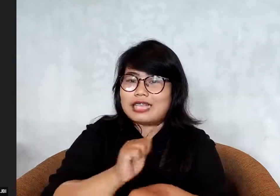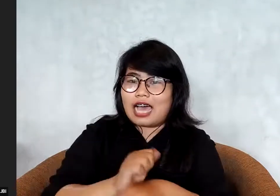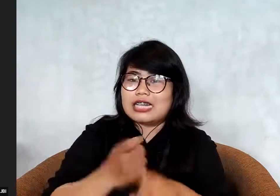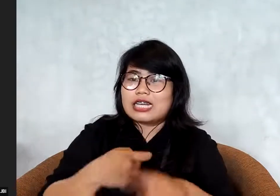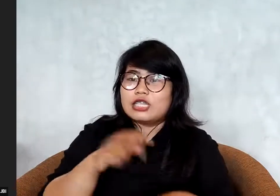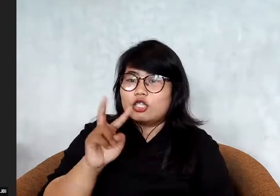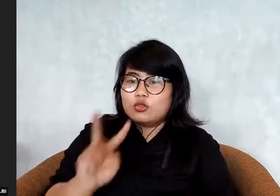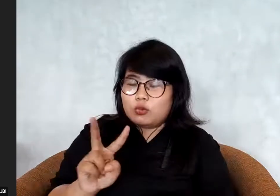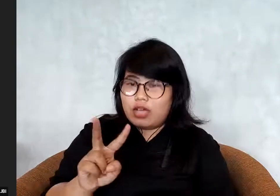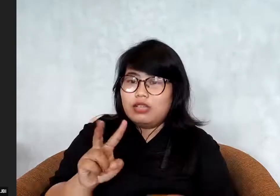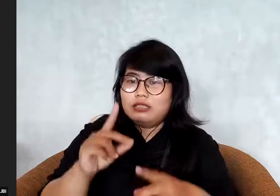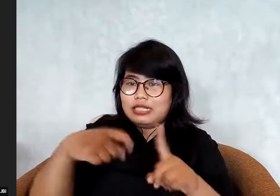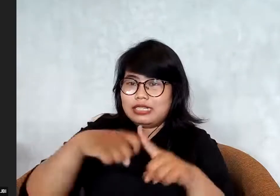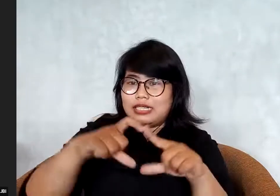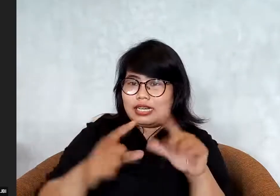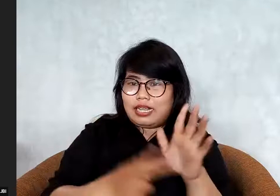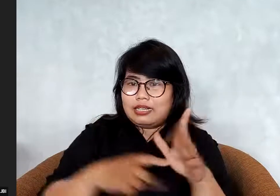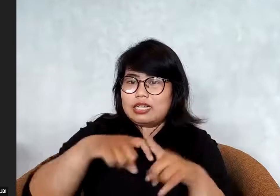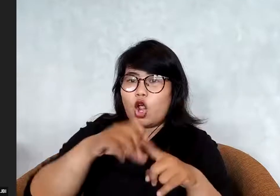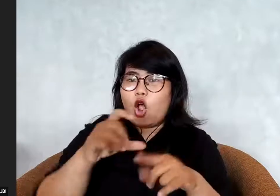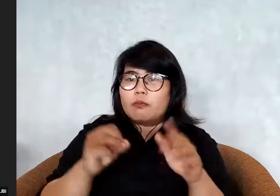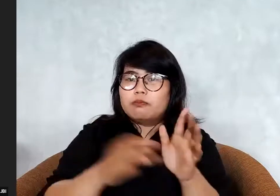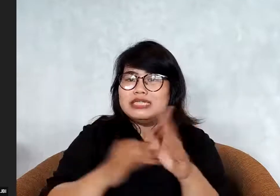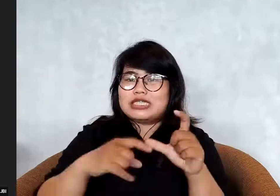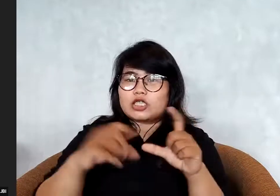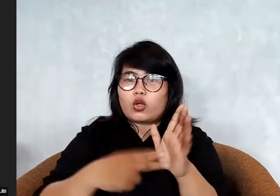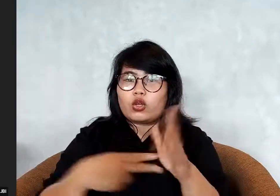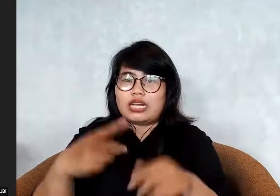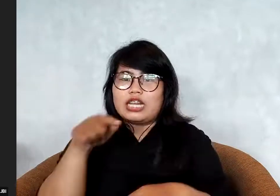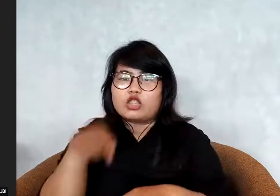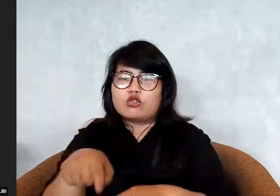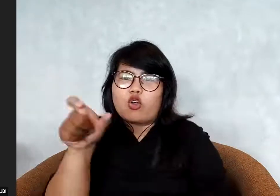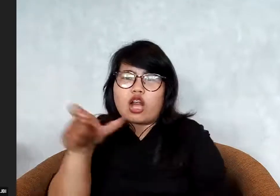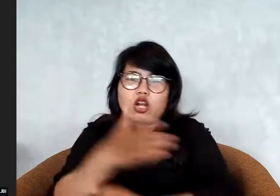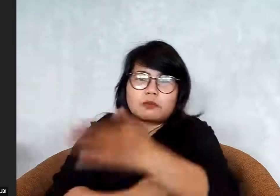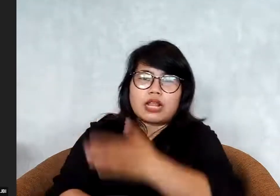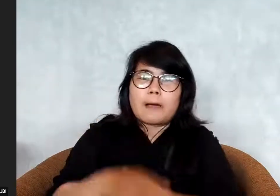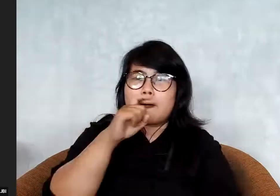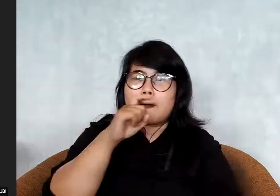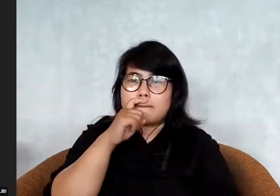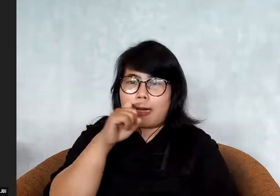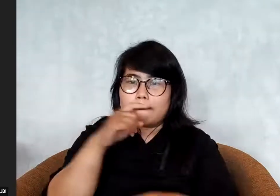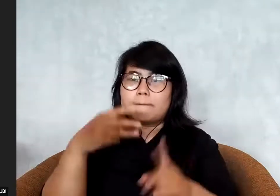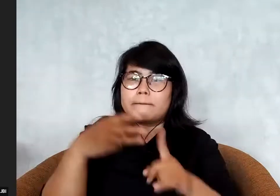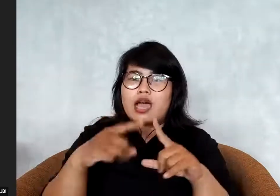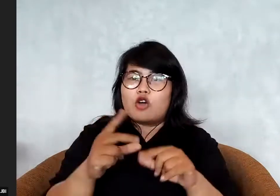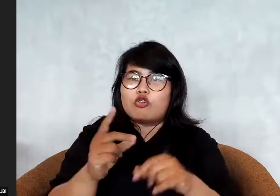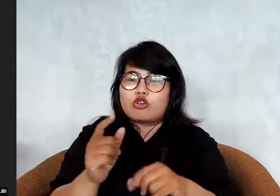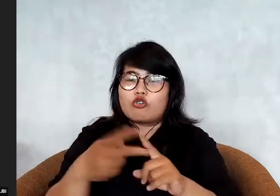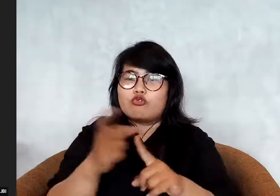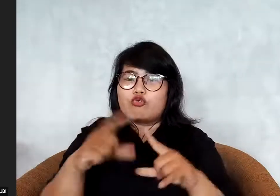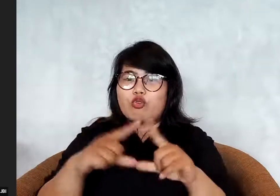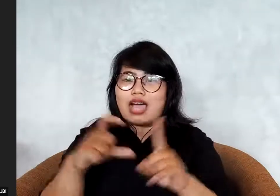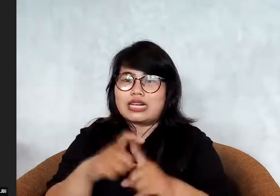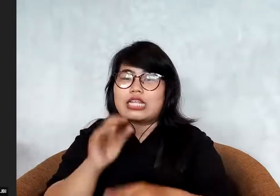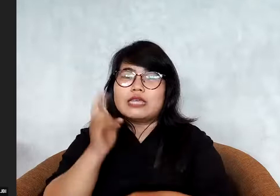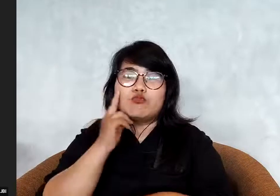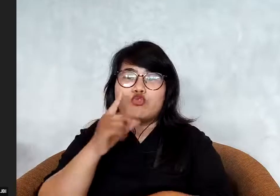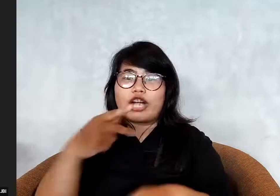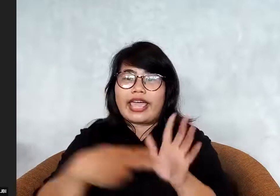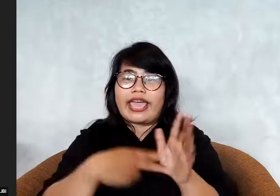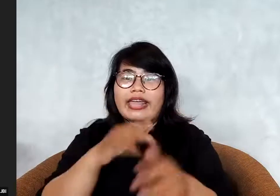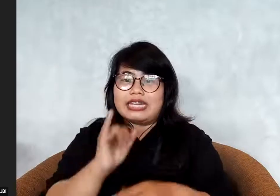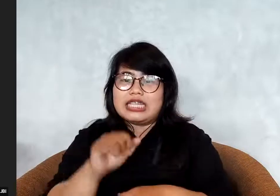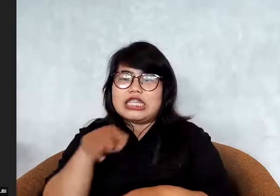komisioner yang juga adalah penyandang disabilitas Bapak baru Fuad dan Ibu Reni Hutabarat keduanya baru saja menyelesaikan